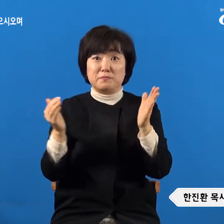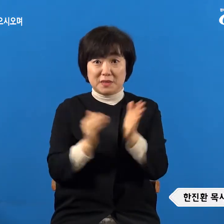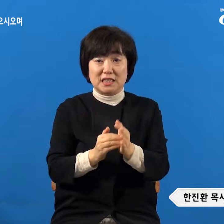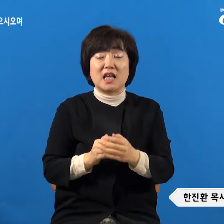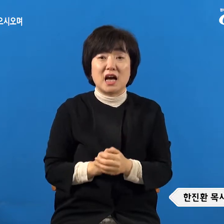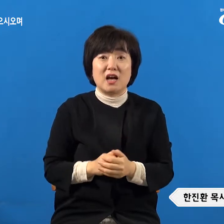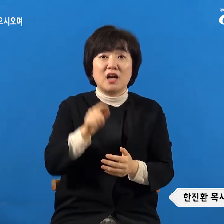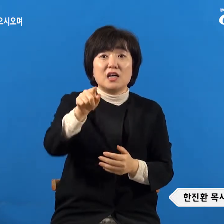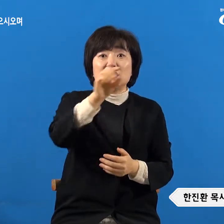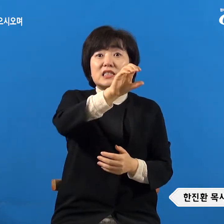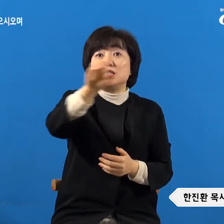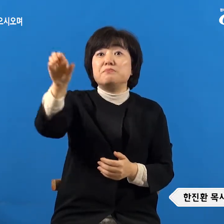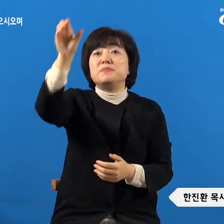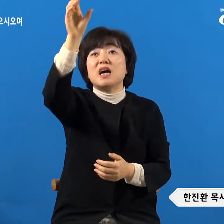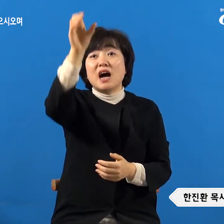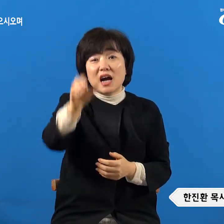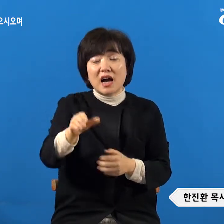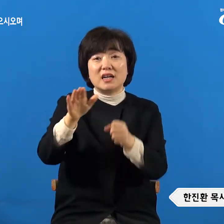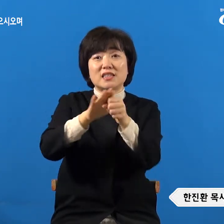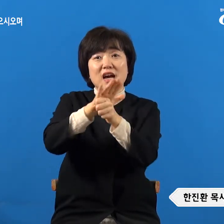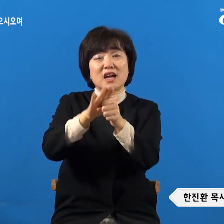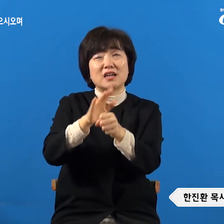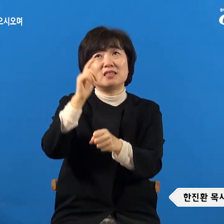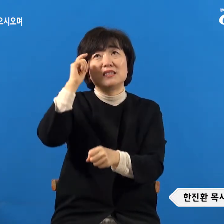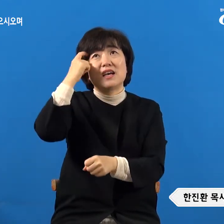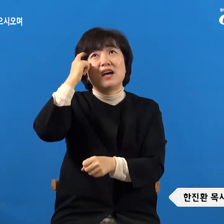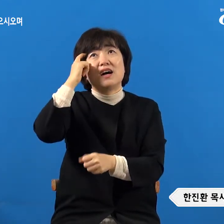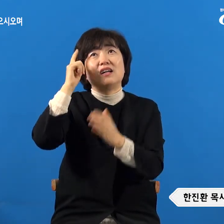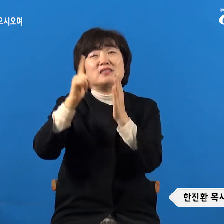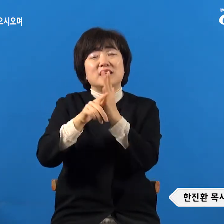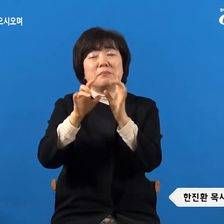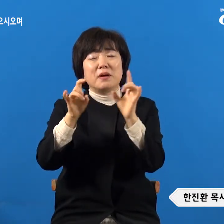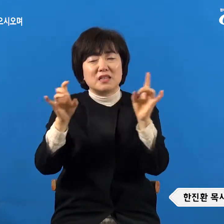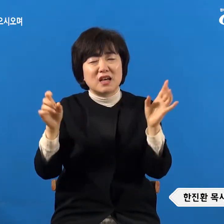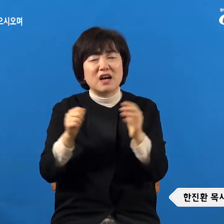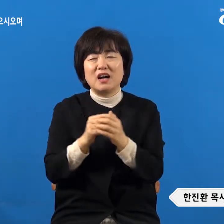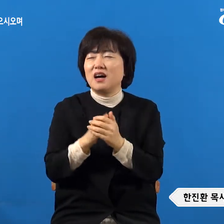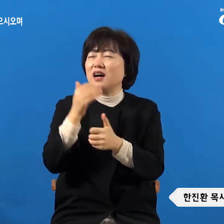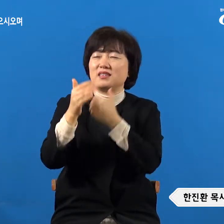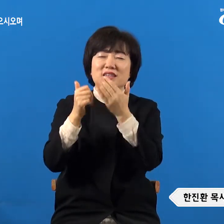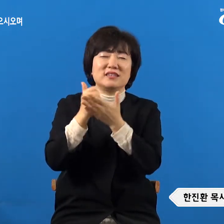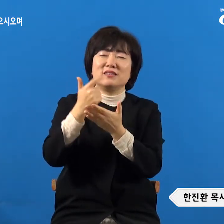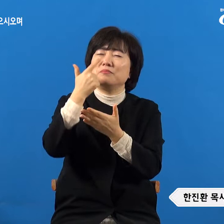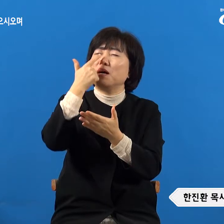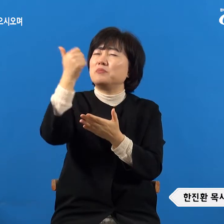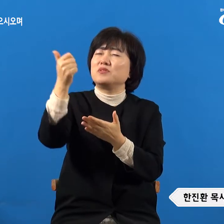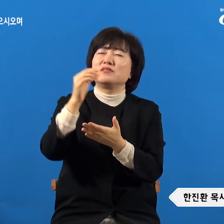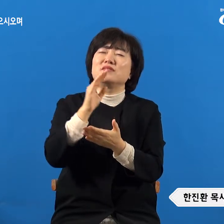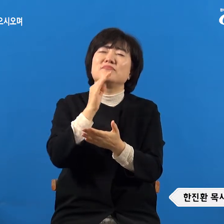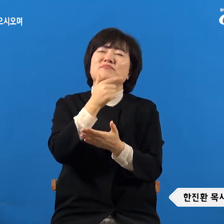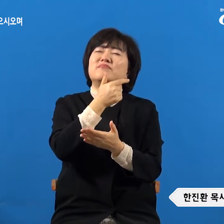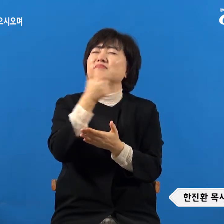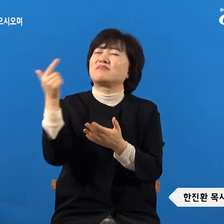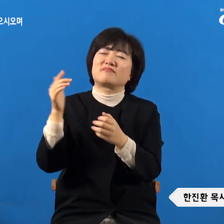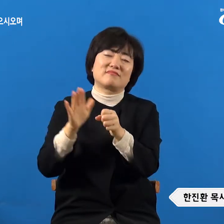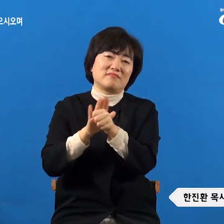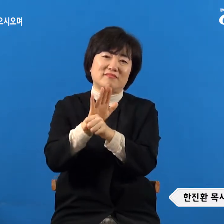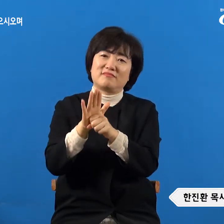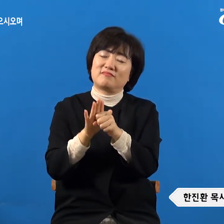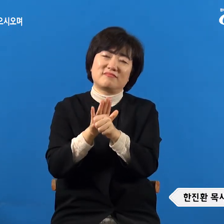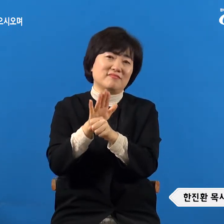그 십자가를 묵상할 때마다 하나님 아버지 웬 사랑입니까? 웬